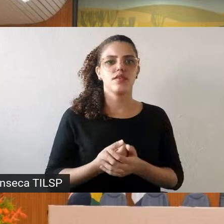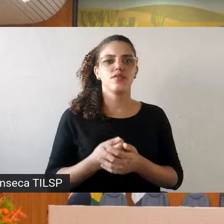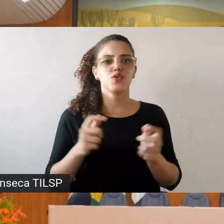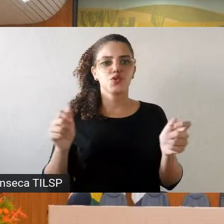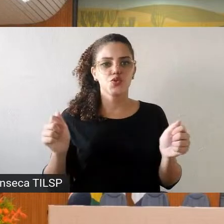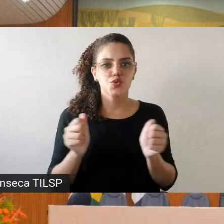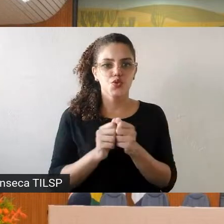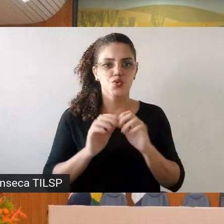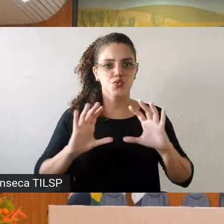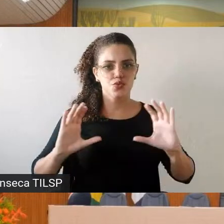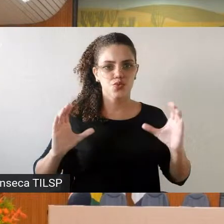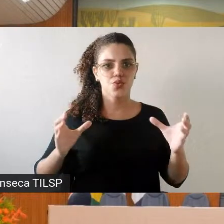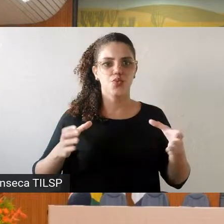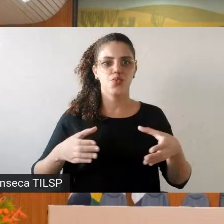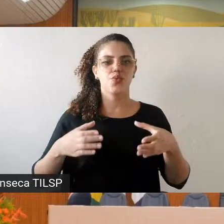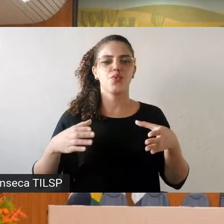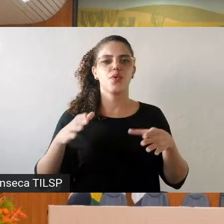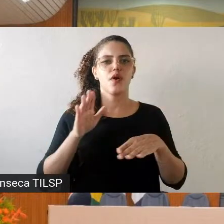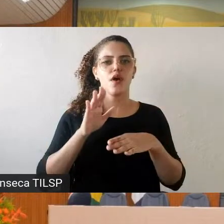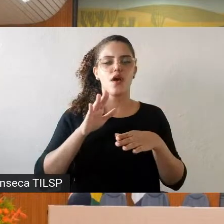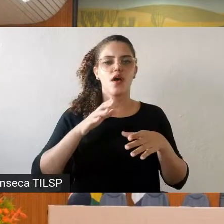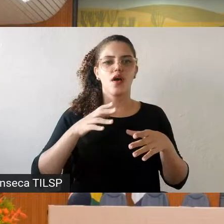de interação com a sociedade,